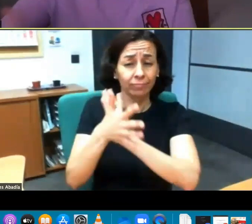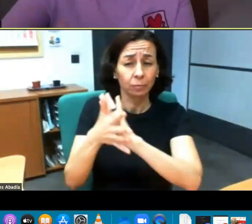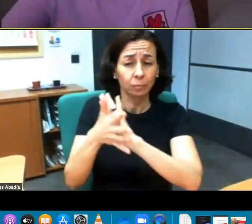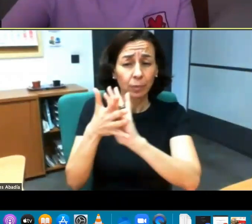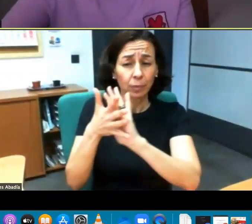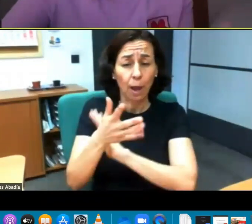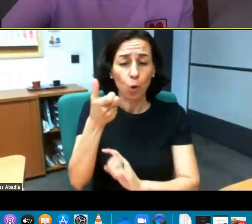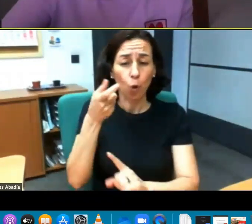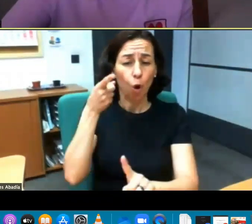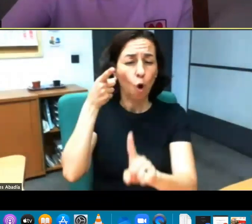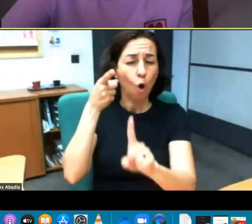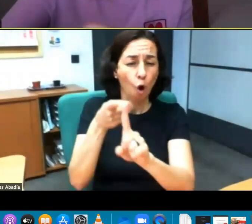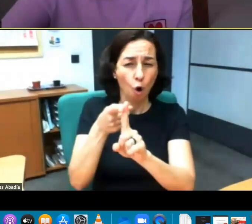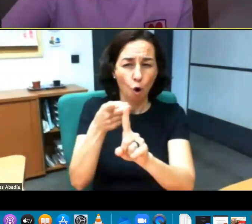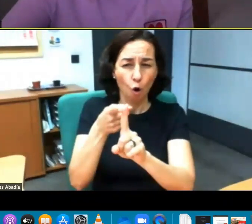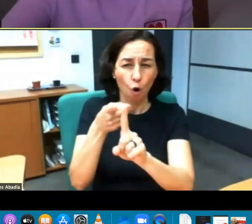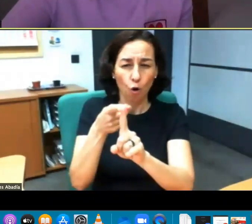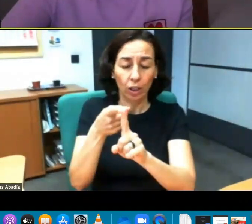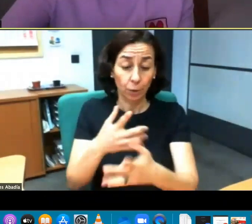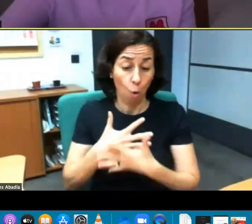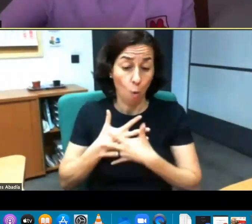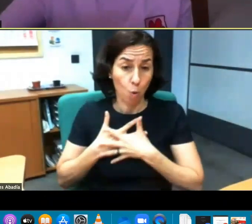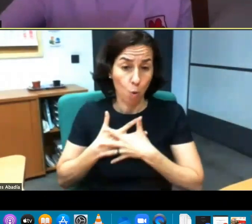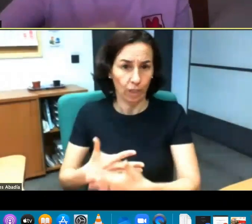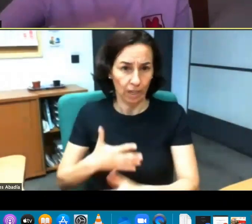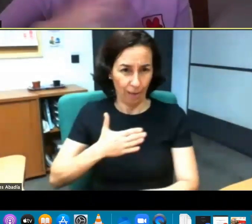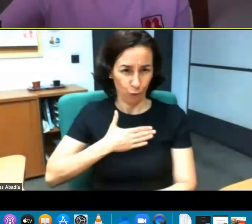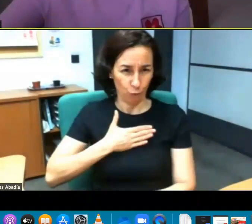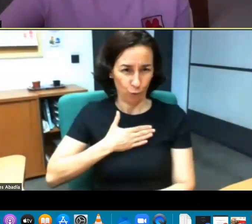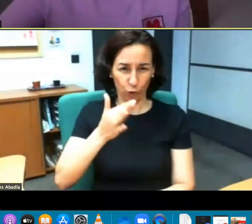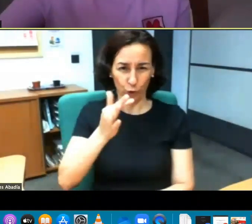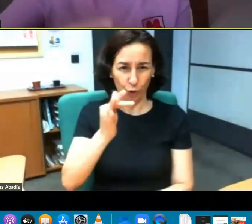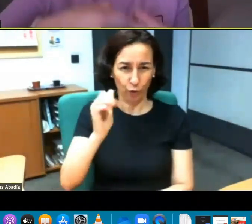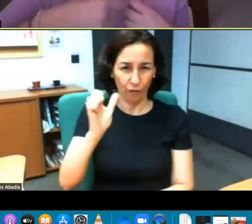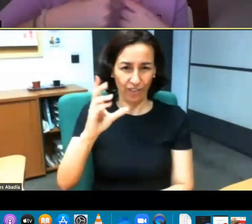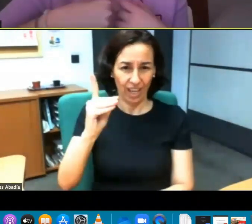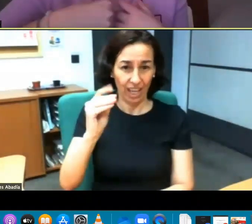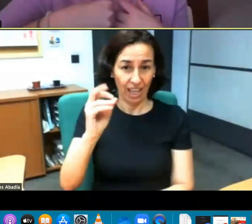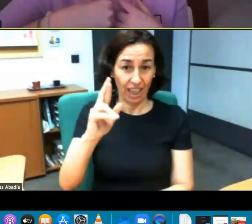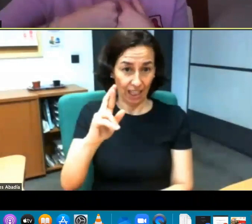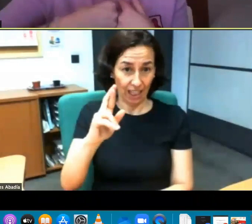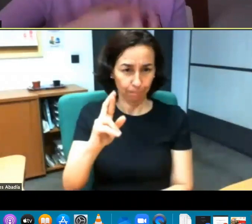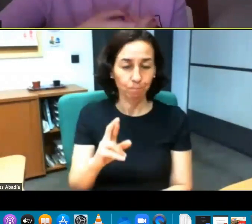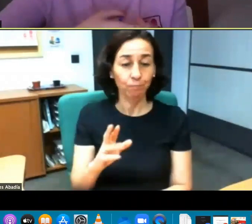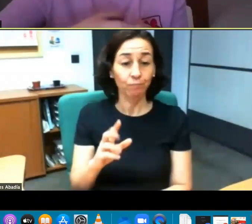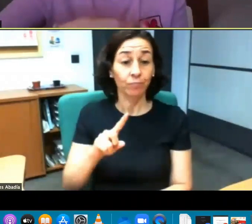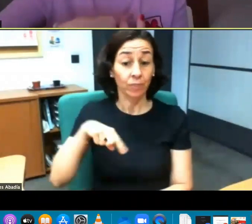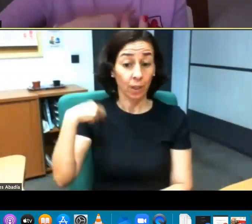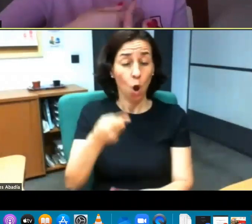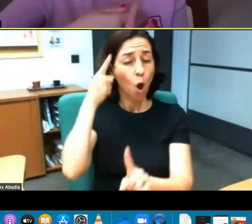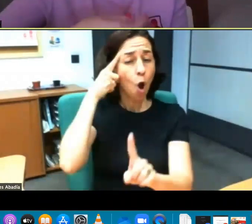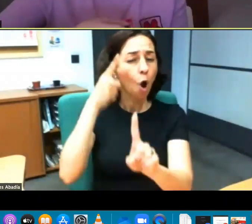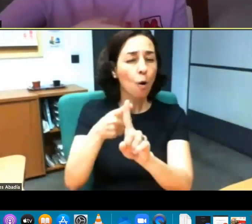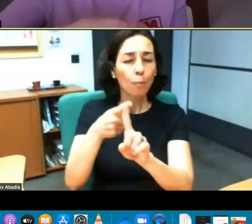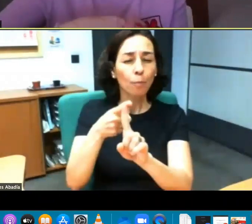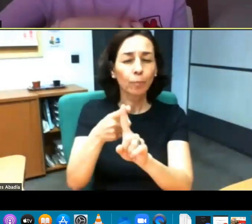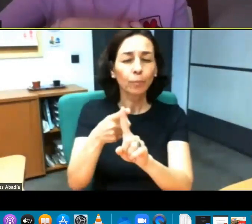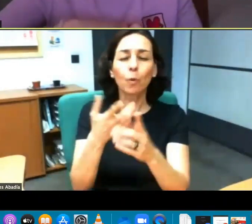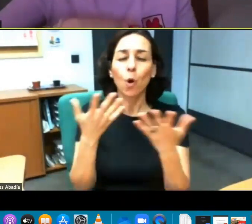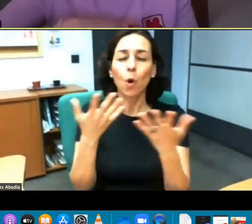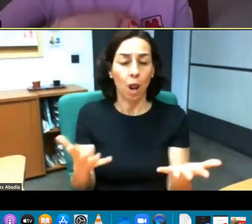objetivo de voluntariado de FEDER. Como os comentaba, nuestro principal objetivo es la transformación.